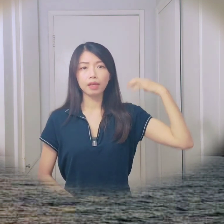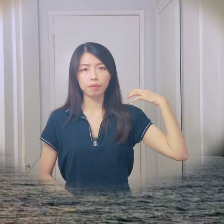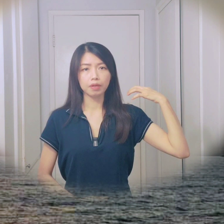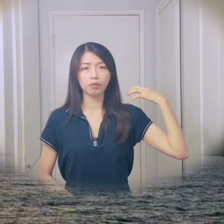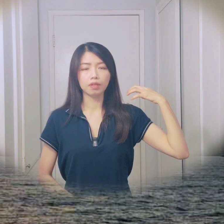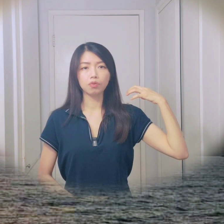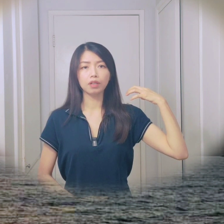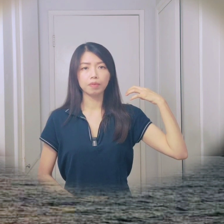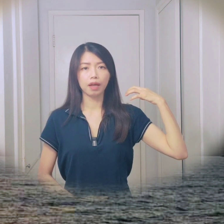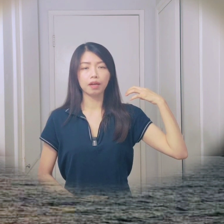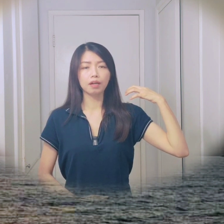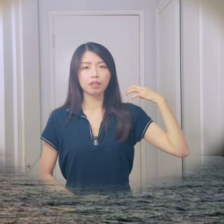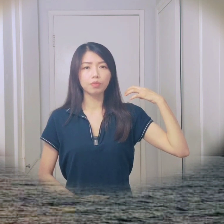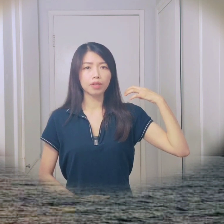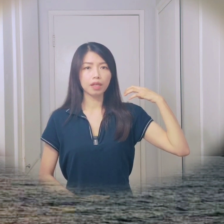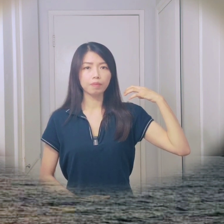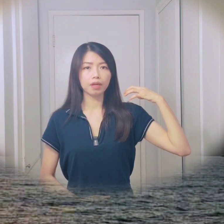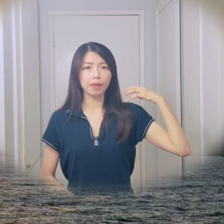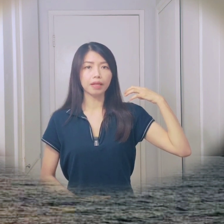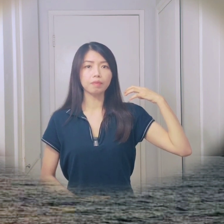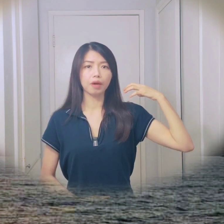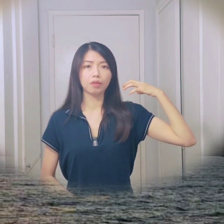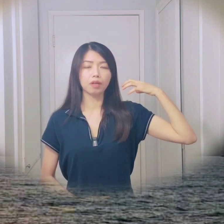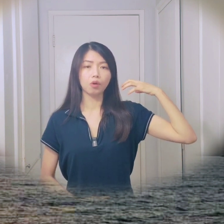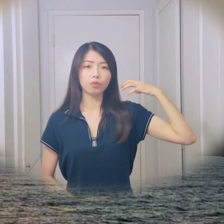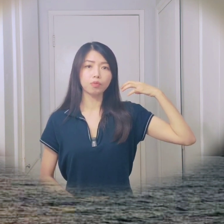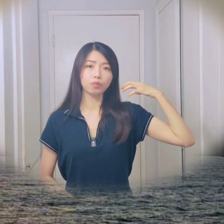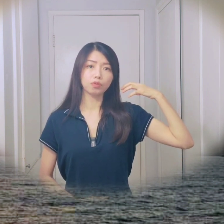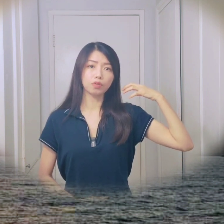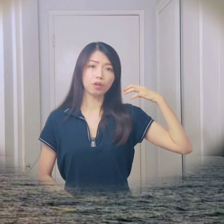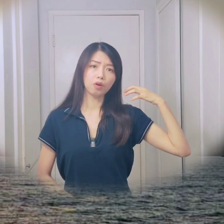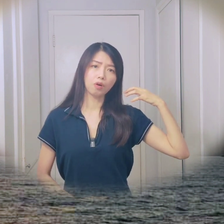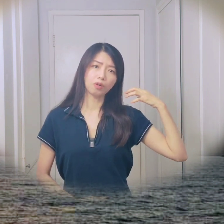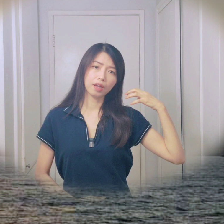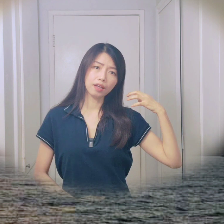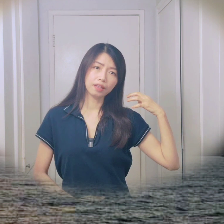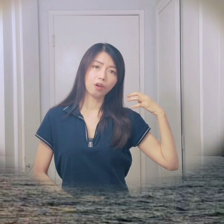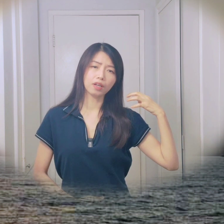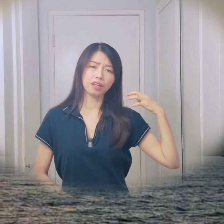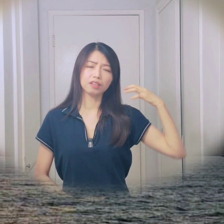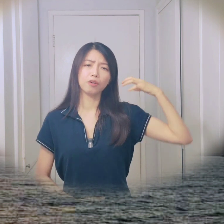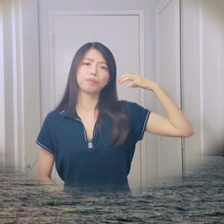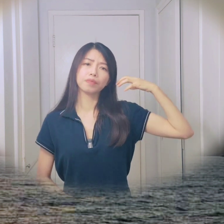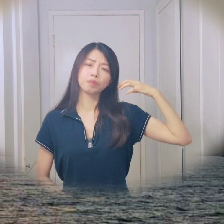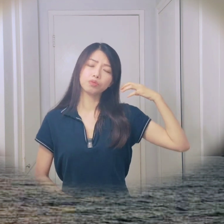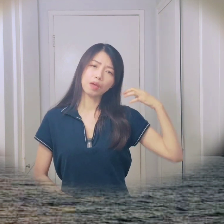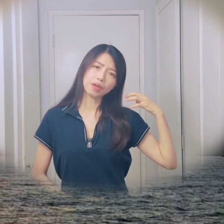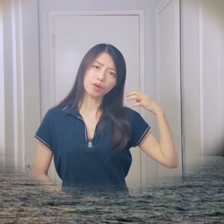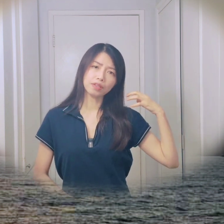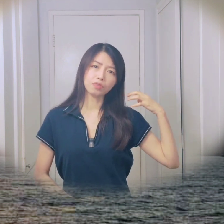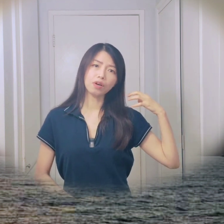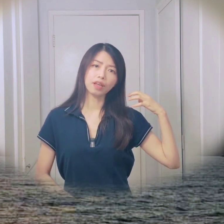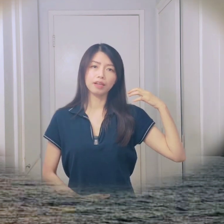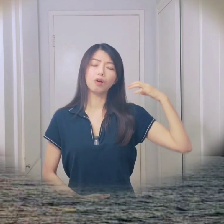의무나 책임 이런 뜻의 수어가 됩니다. 의무나 책임이 많아지면 점점 무거워서 어깨가 내려가게 되겠죠.